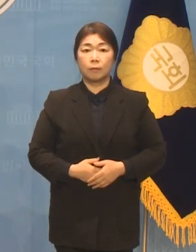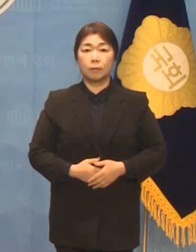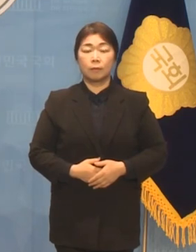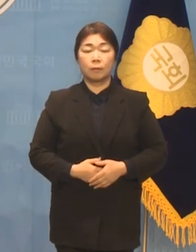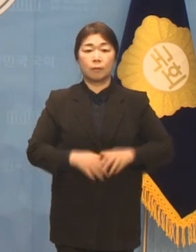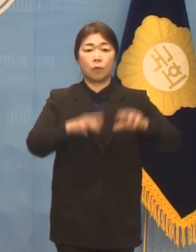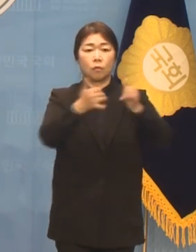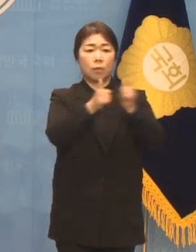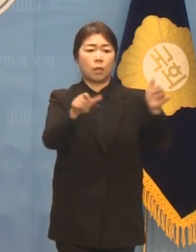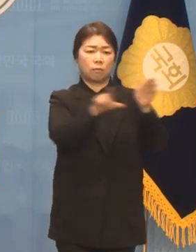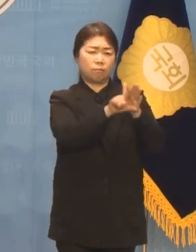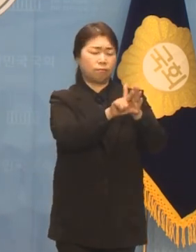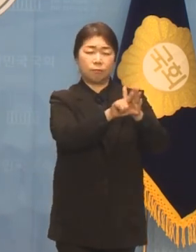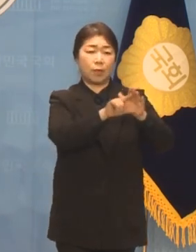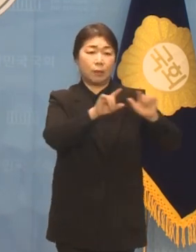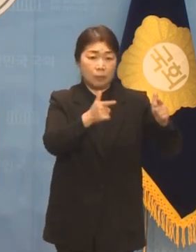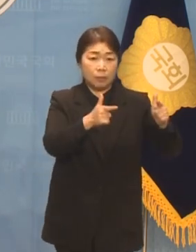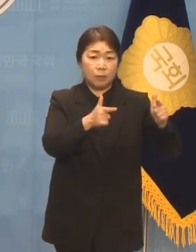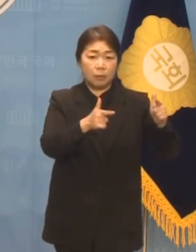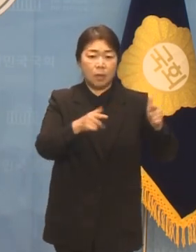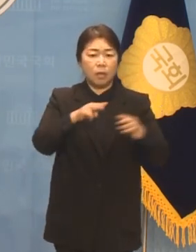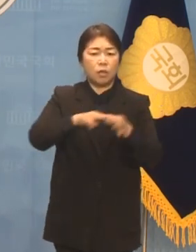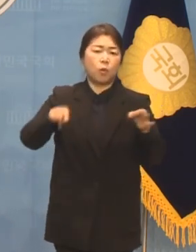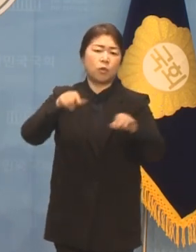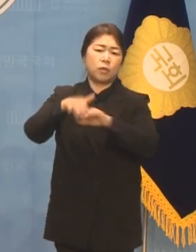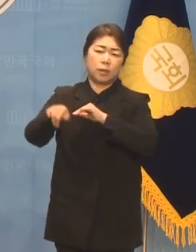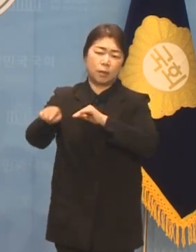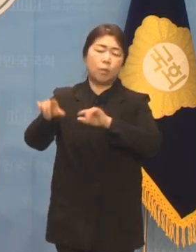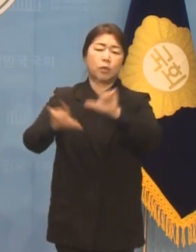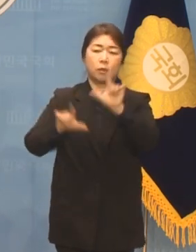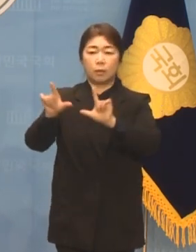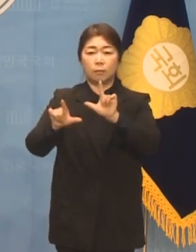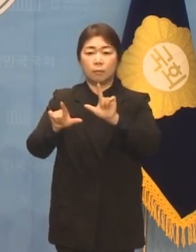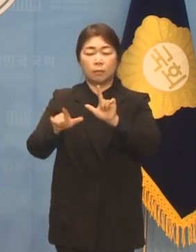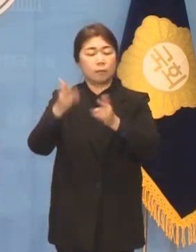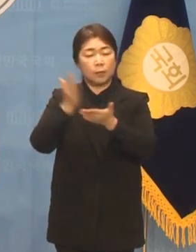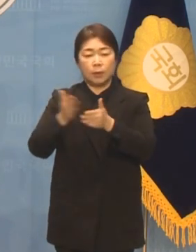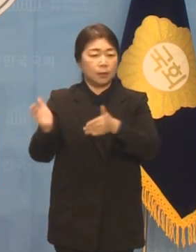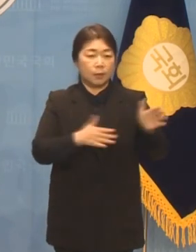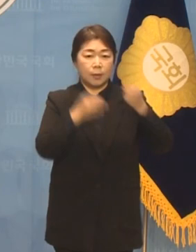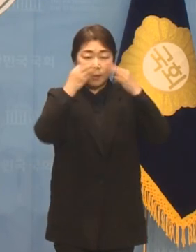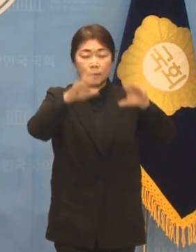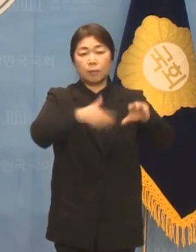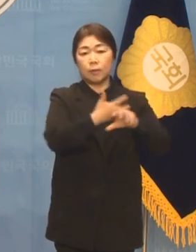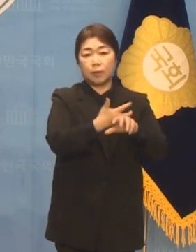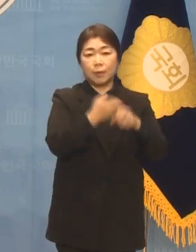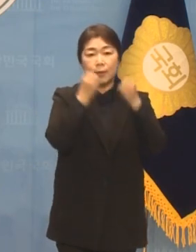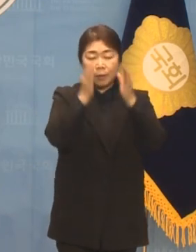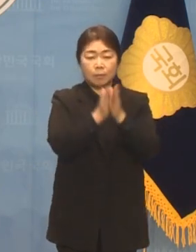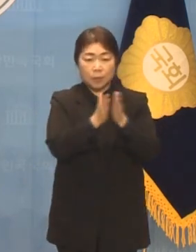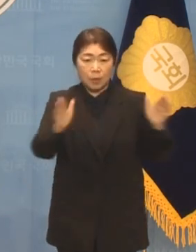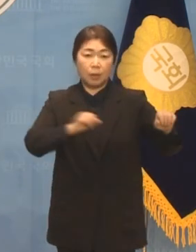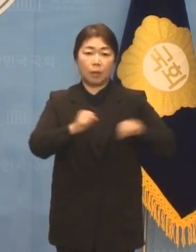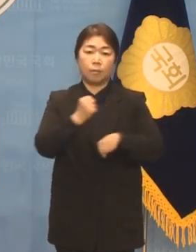국민 불신, 자초한 여의도 정치, 혁신 경쟁으로 새판 짜기에 나서야